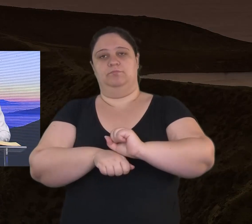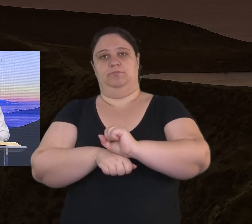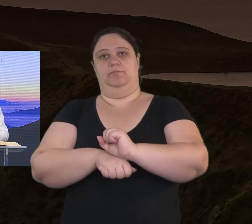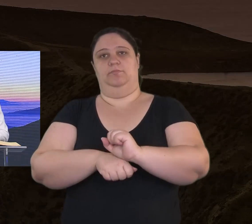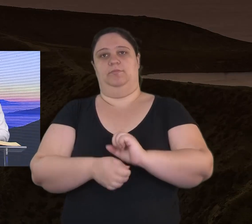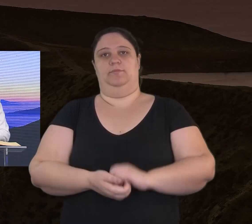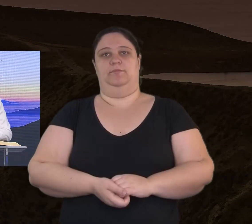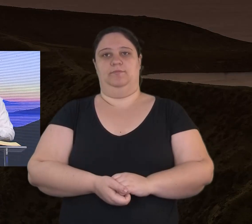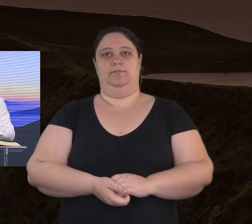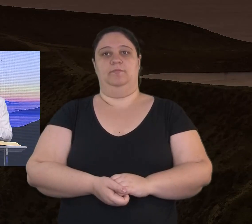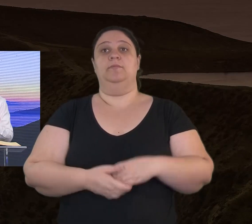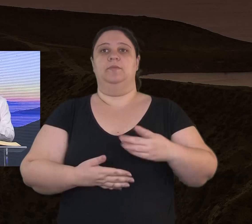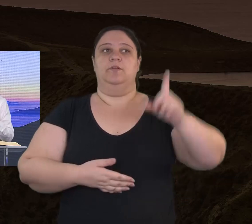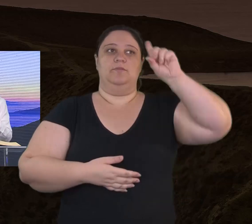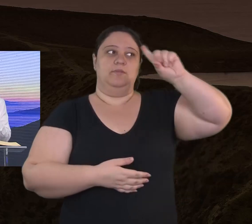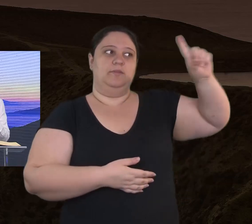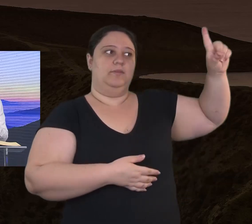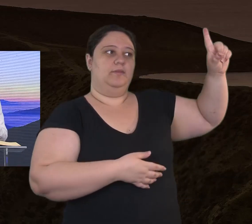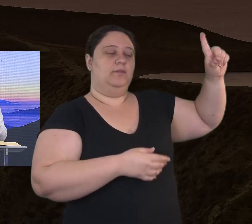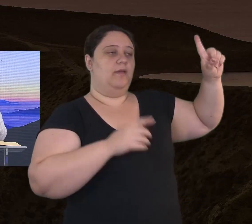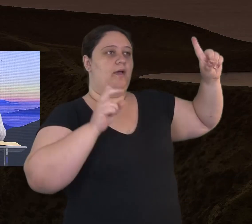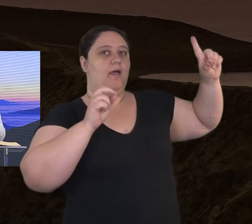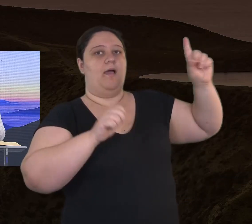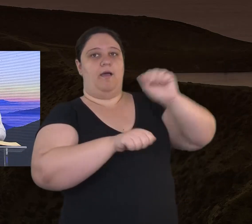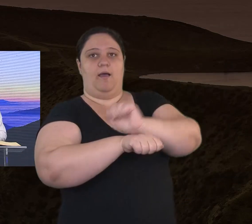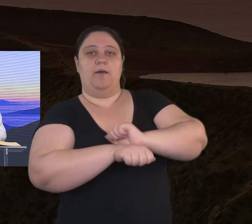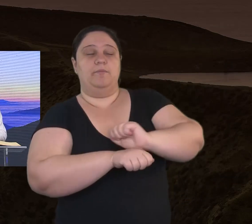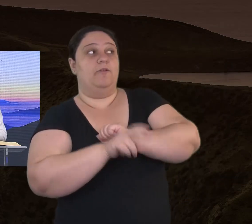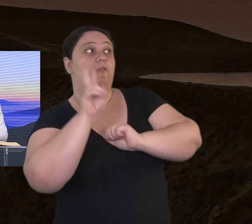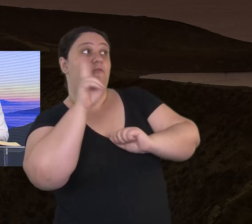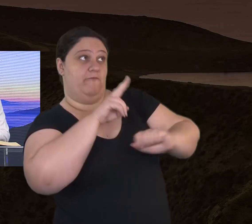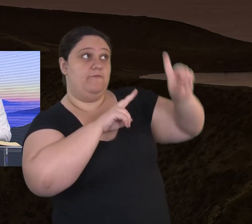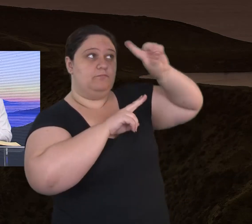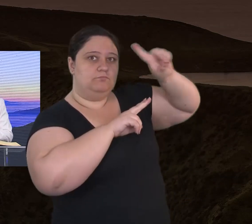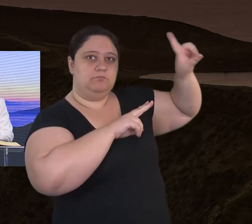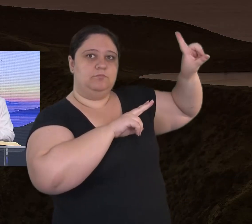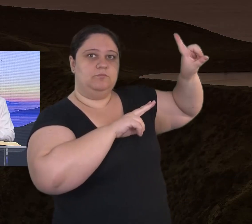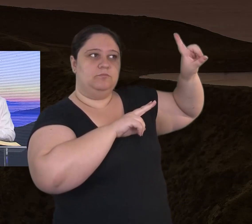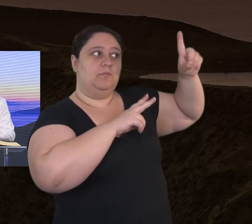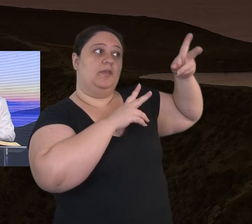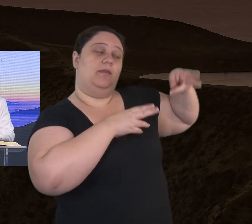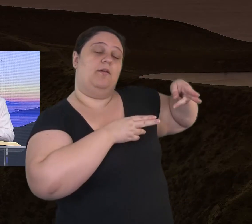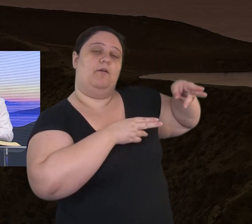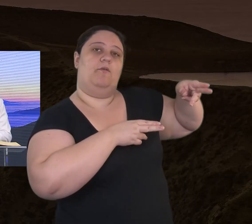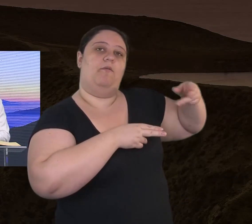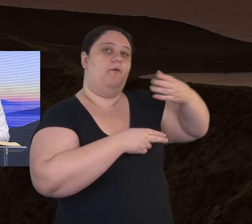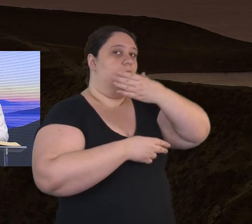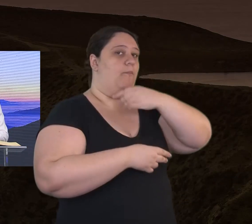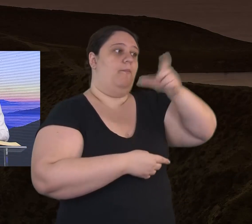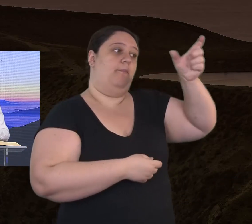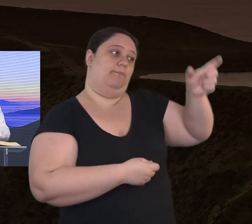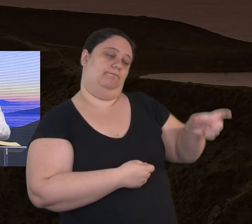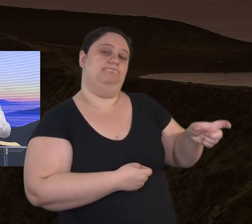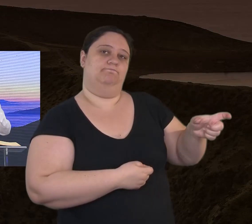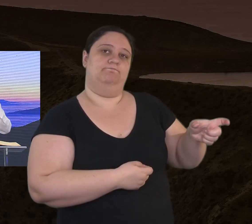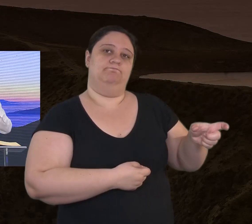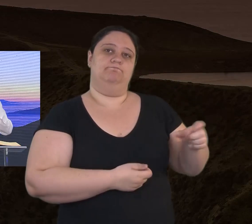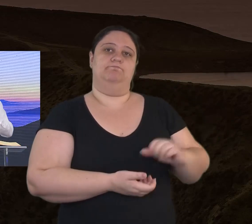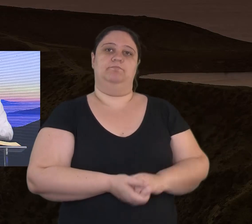de um homem. Então, como Deus poderia ter a forma de um homem? Portanto, aqui define que ele é